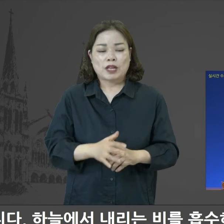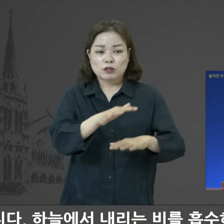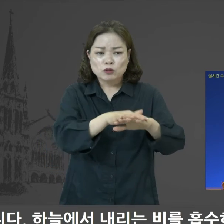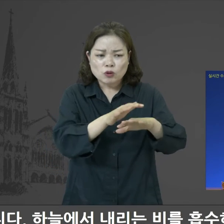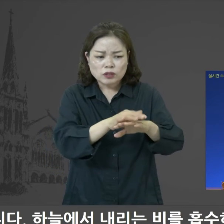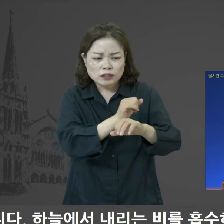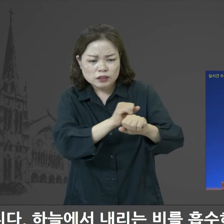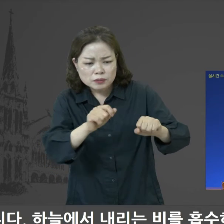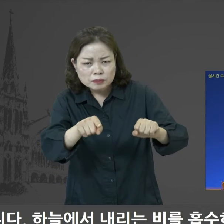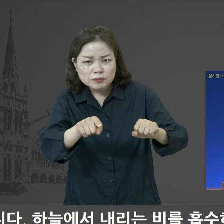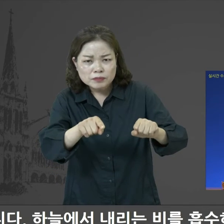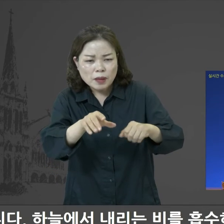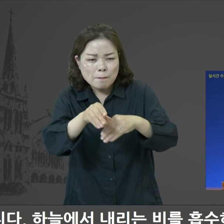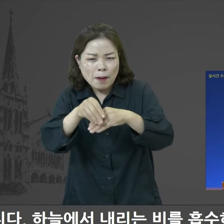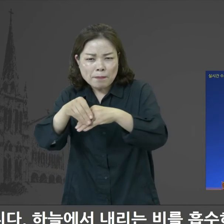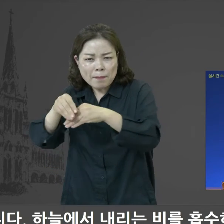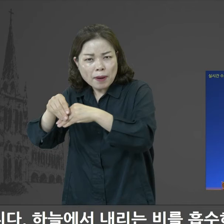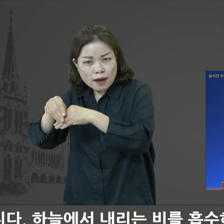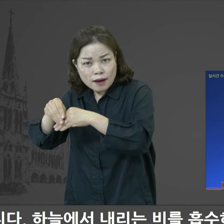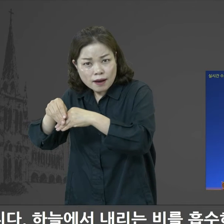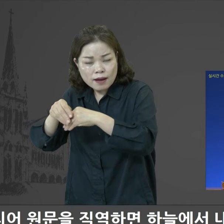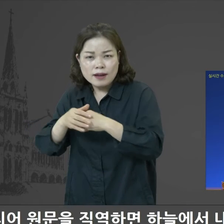농사짓는 들판을 적시는 물,